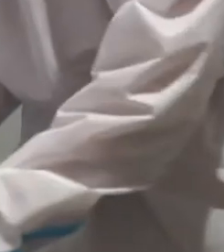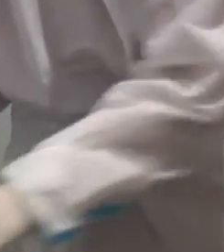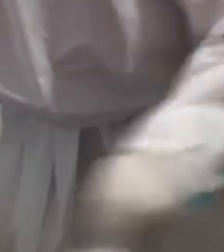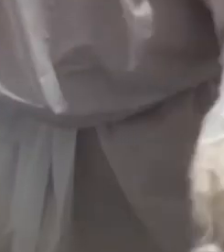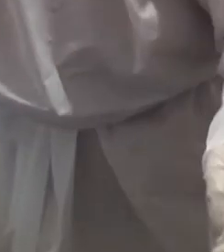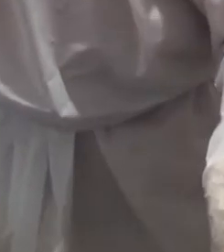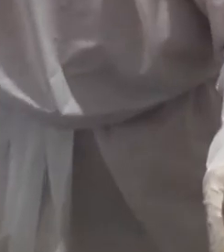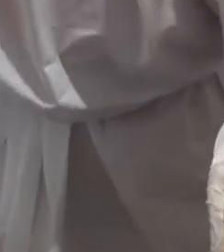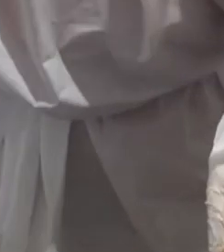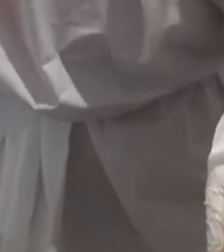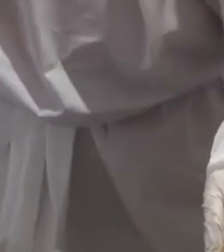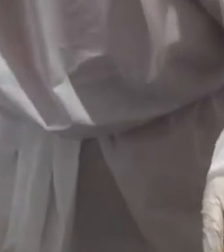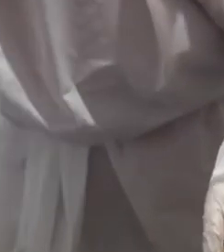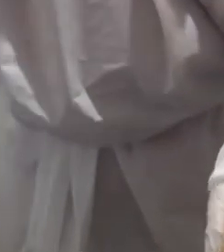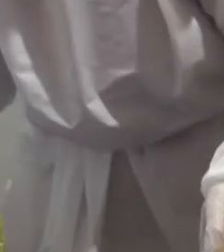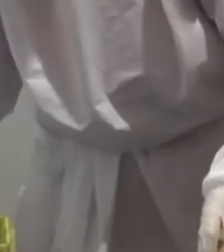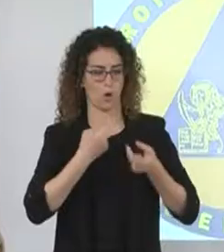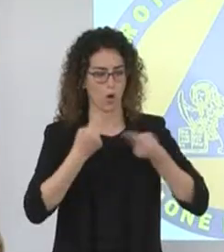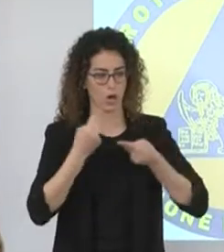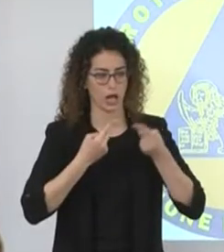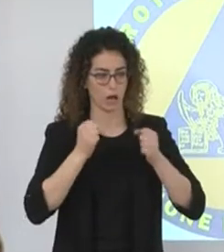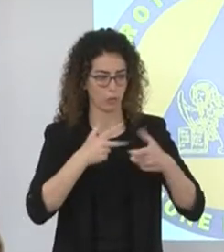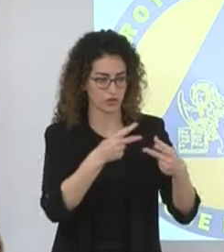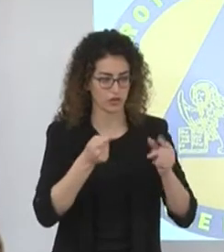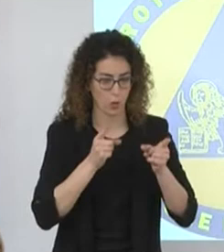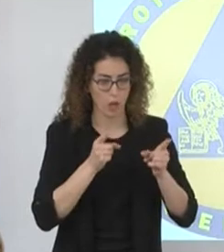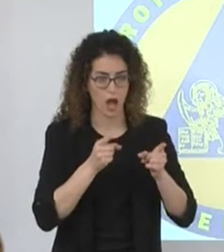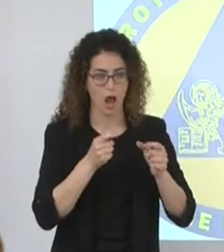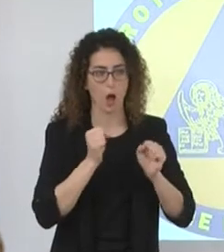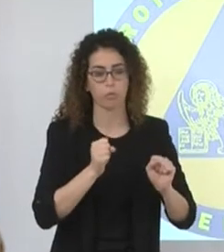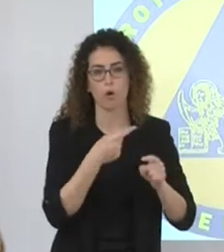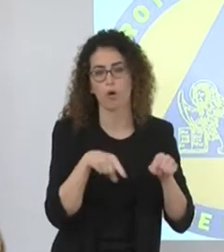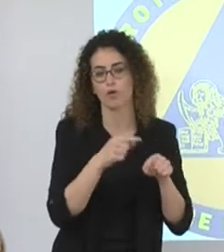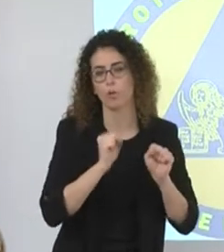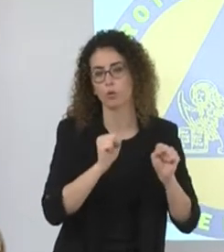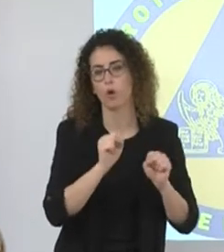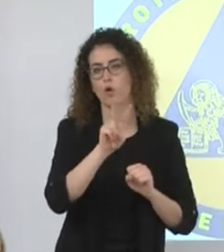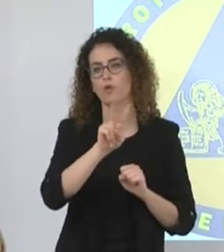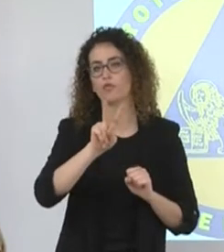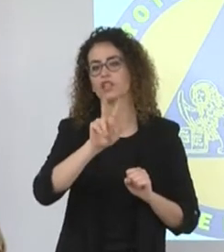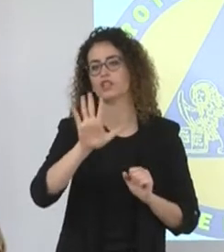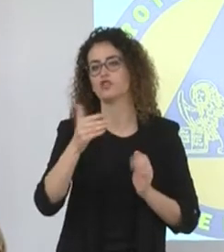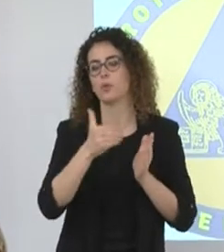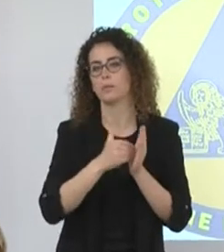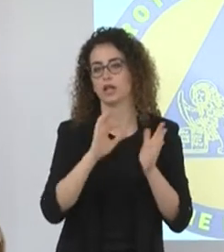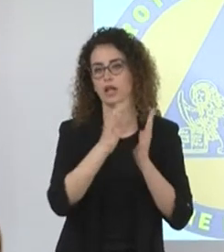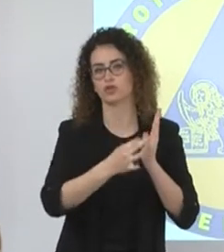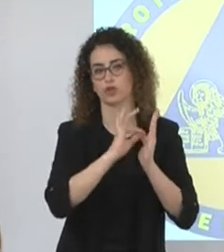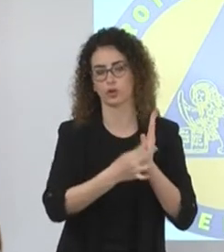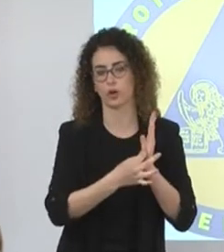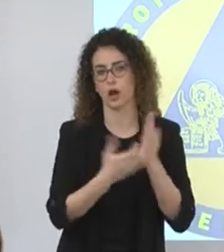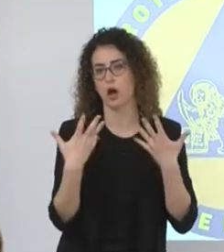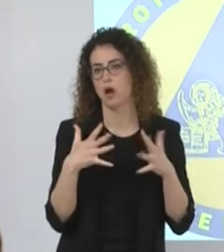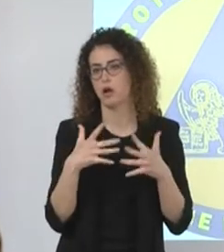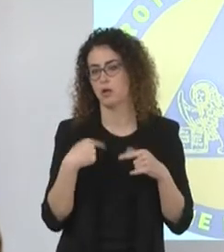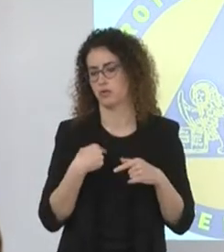che a frenarla sia l'arrivo con il contagocce dei vaccini poi poter se potrà stanarvi a 25 mila al giorno ma noi ormai sono tarati per